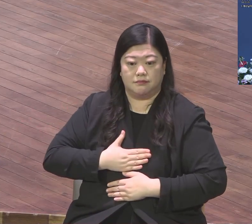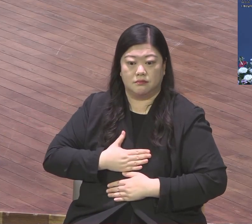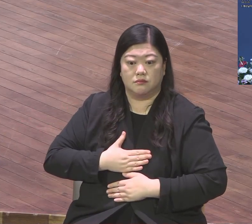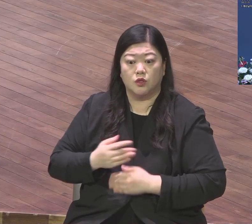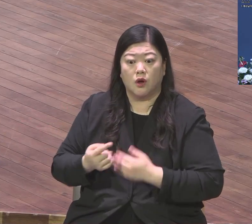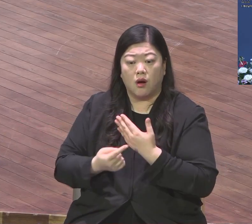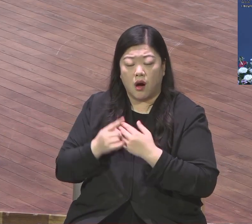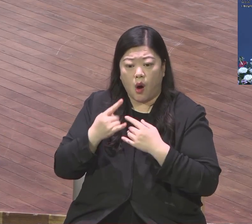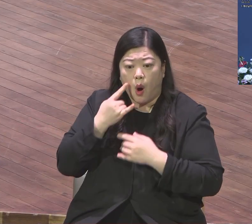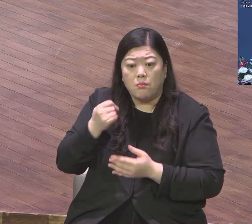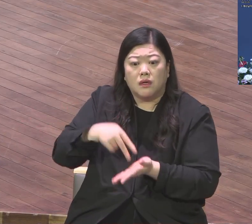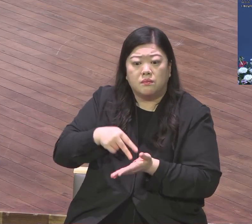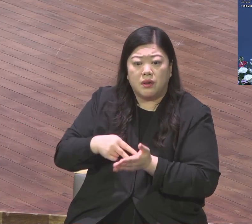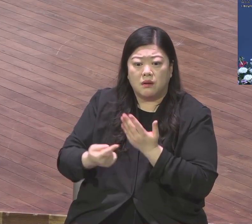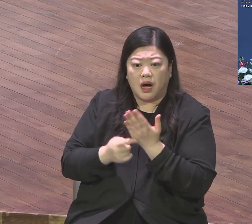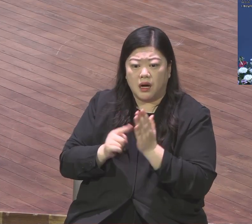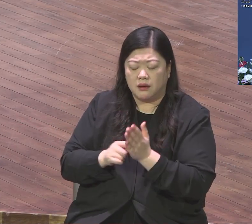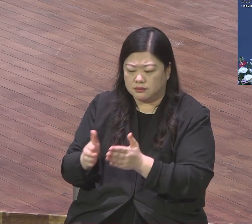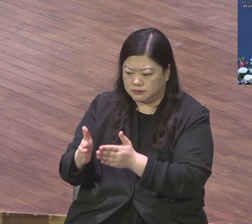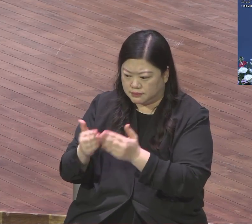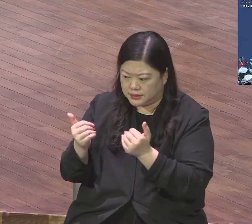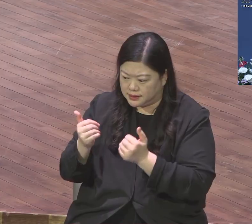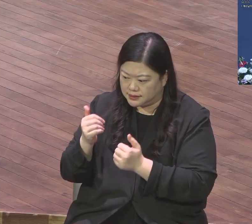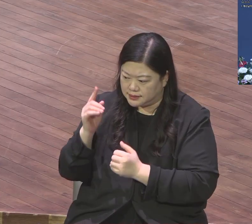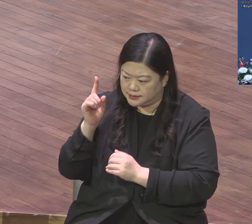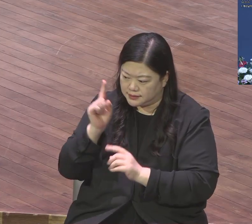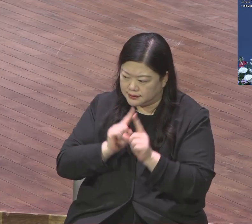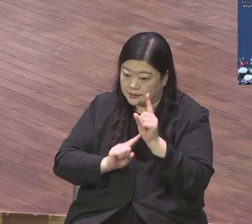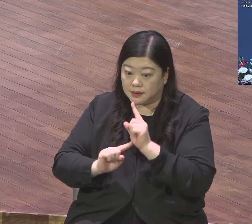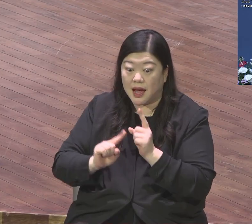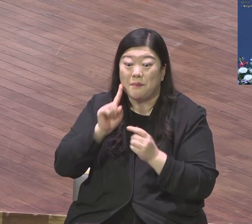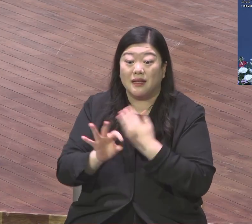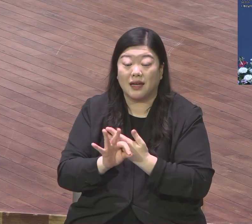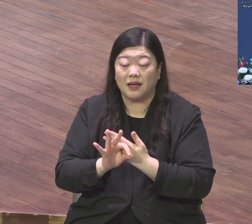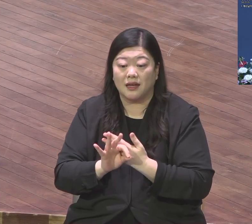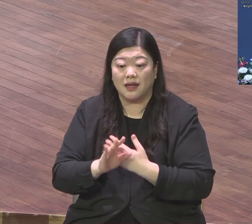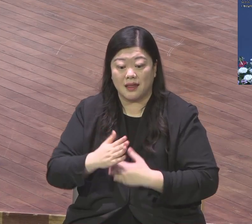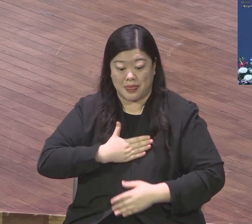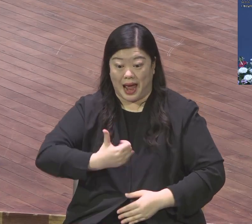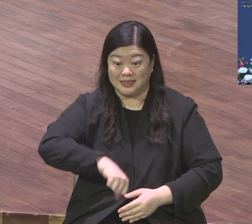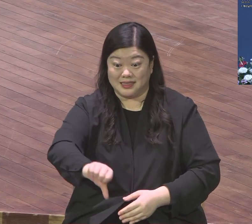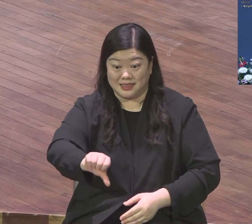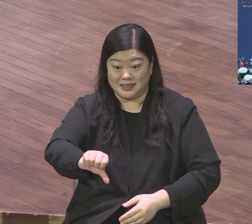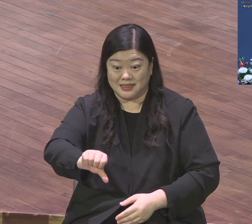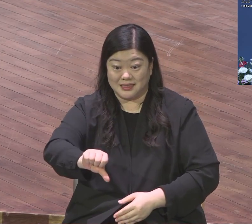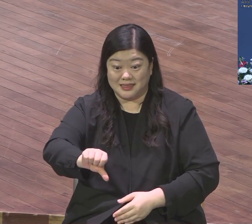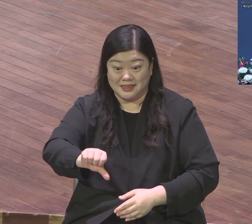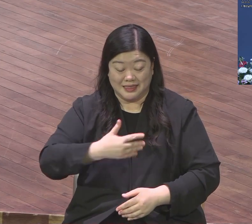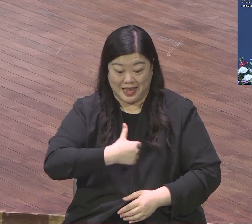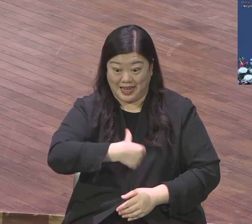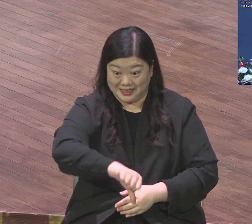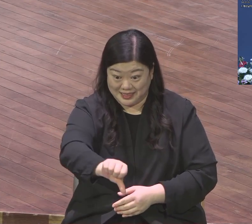상처받고 이런 게 없어요. 우리 아들이 어머니 보고 여자애 하면 큰 상처받죠.